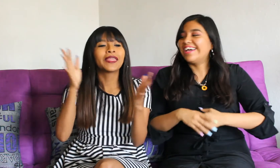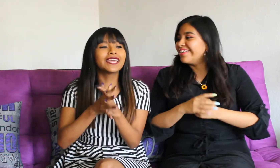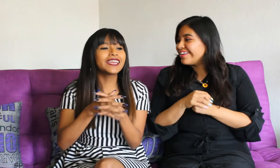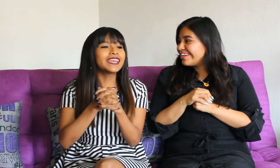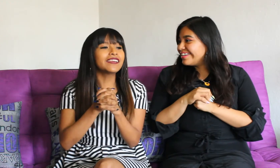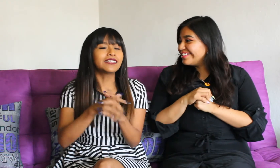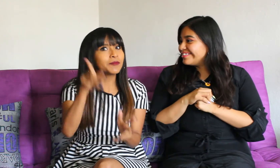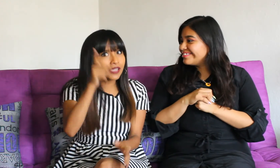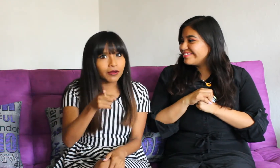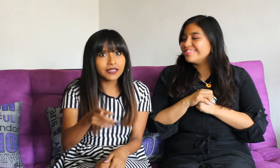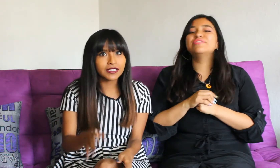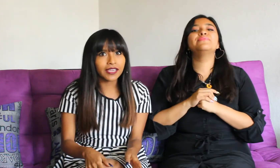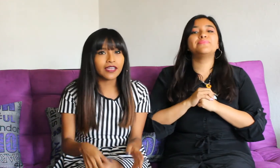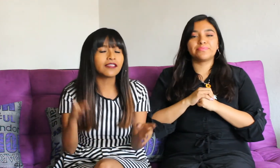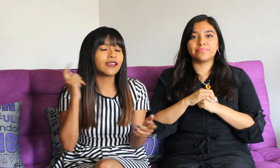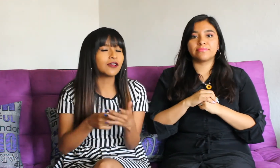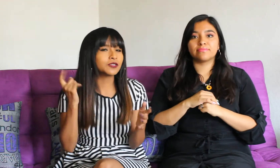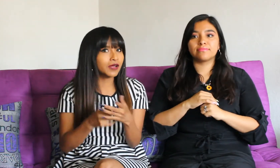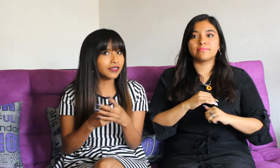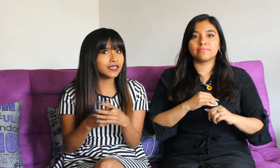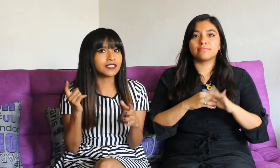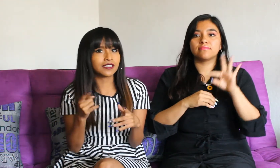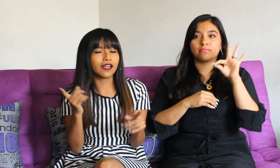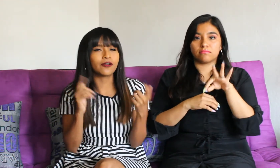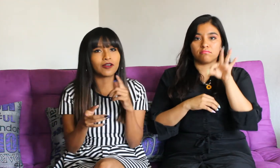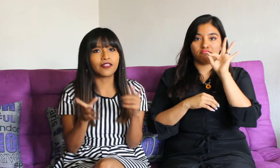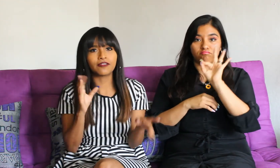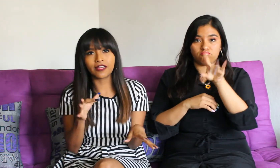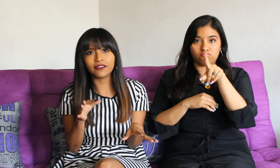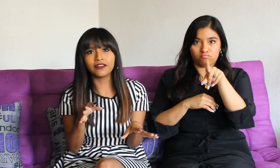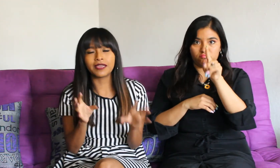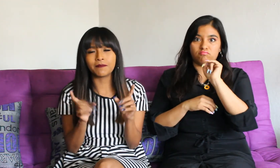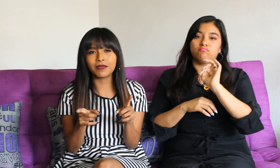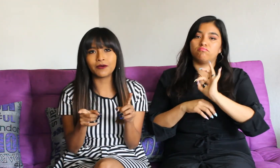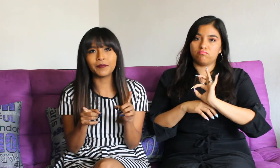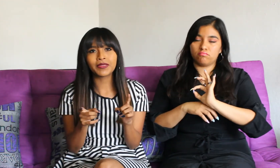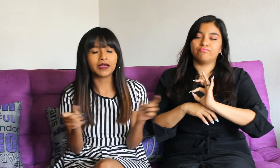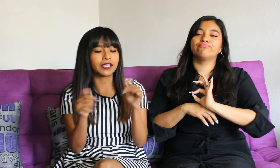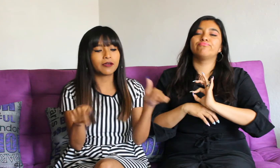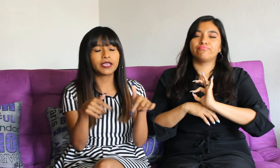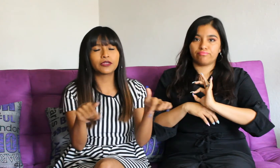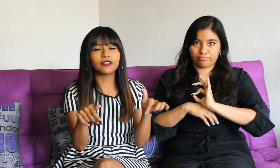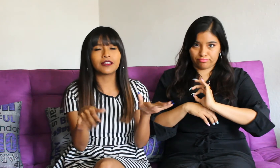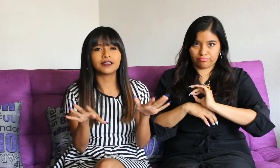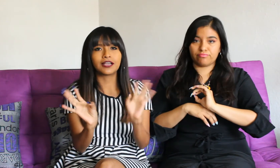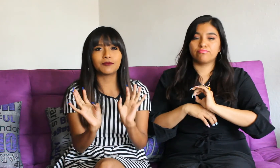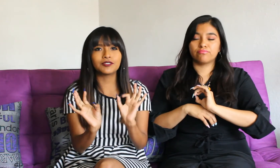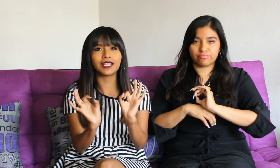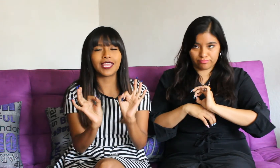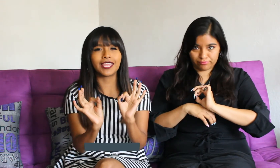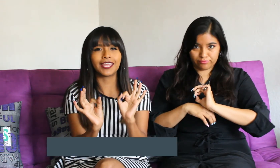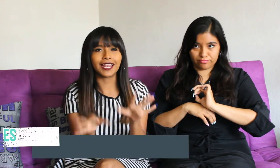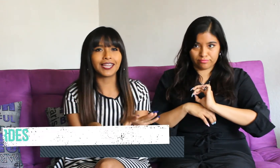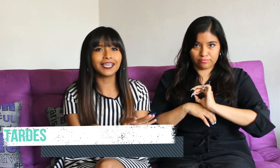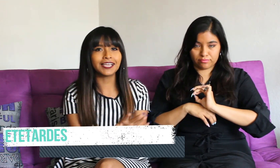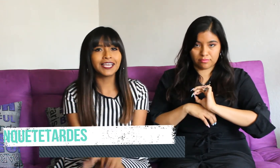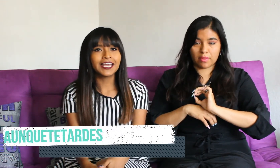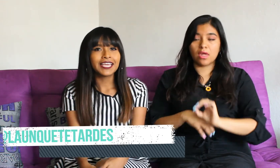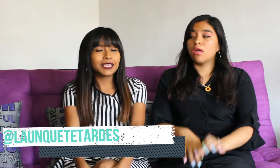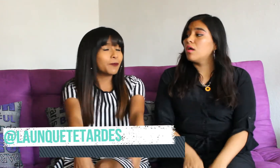Y también acuérdense que ya los martes está Rolando Radio en vivo. Aquí abajito les dejamos el link. Y